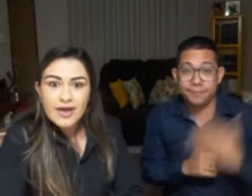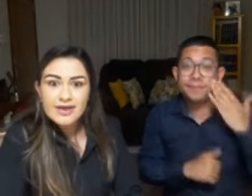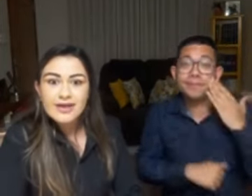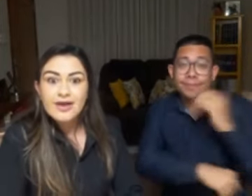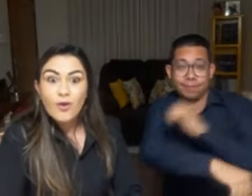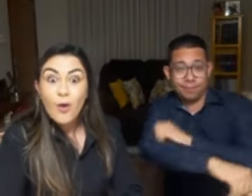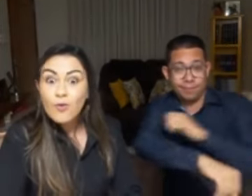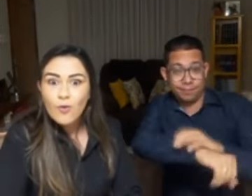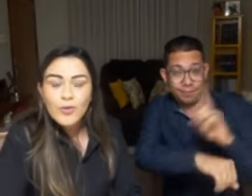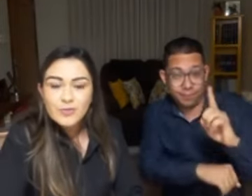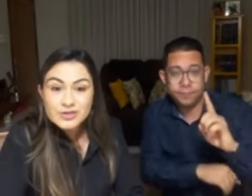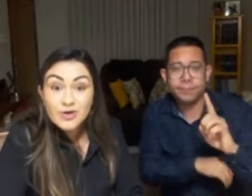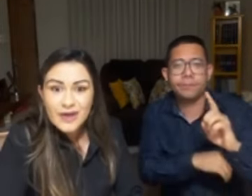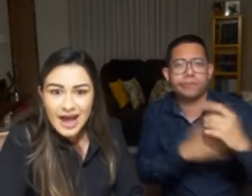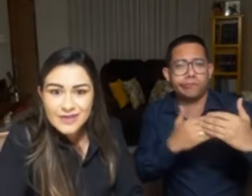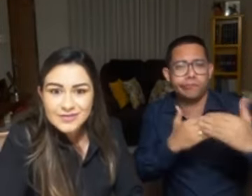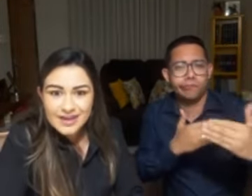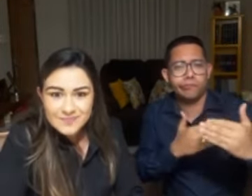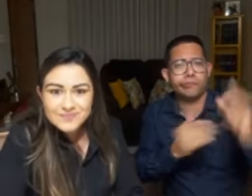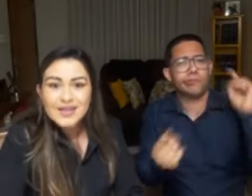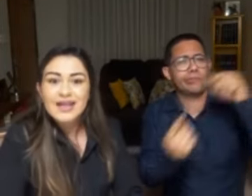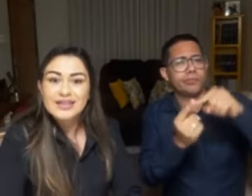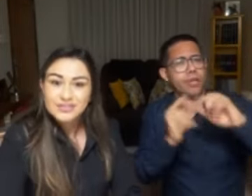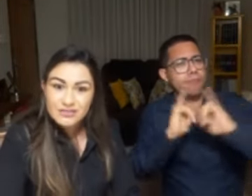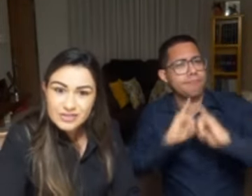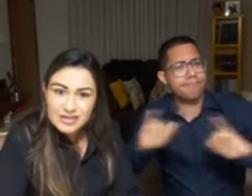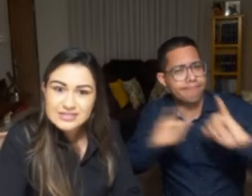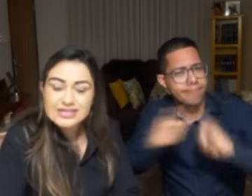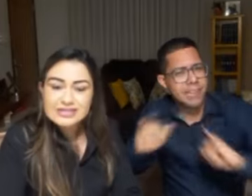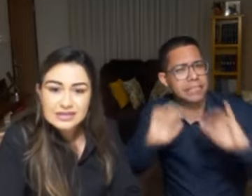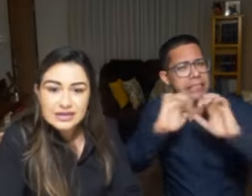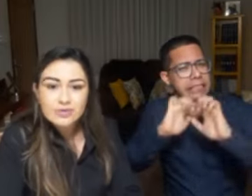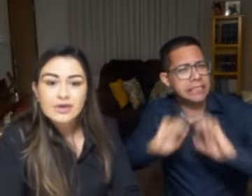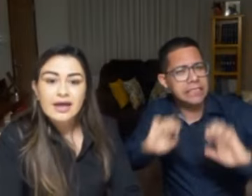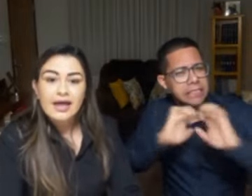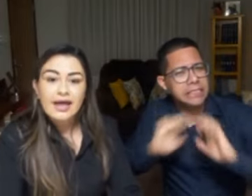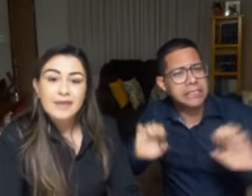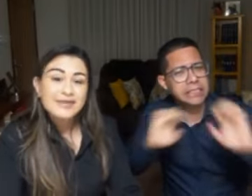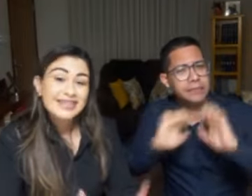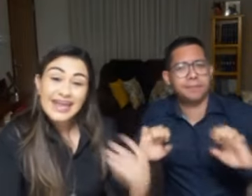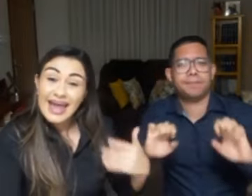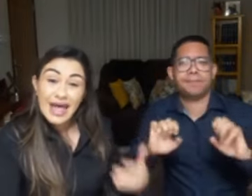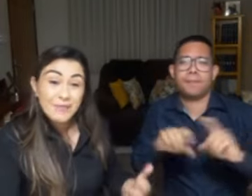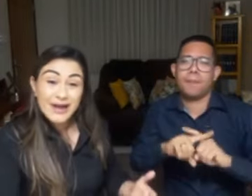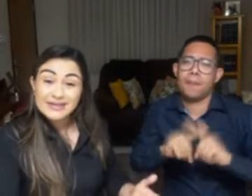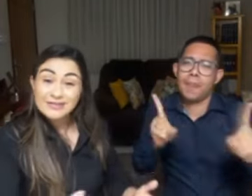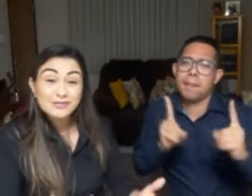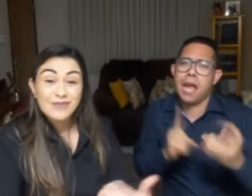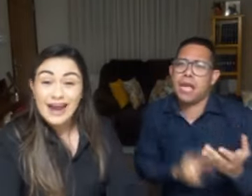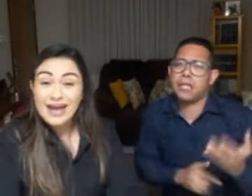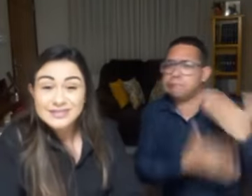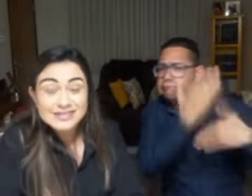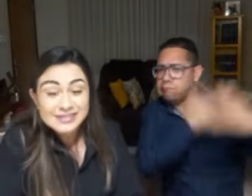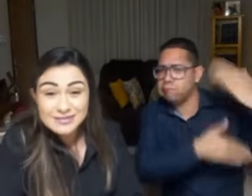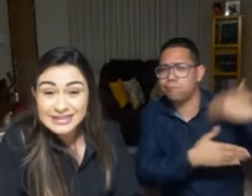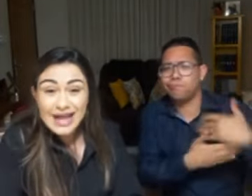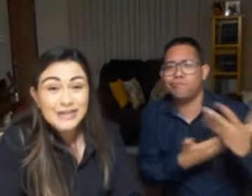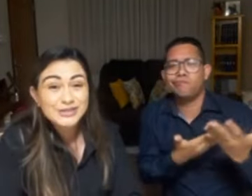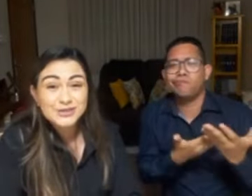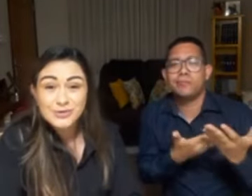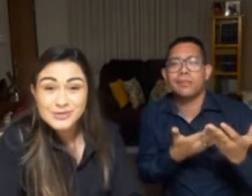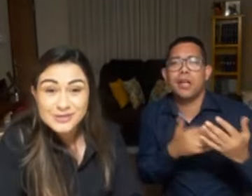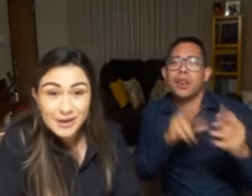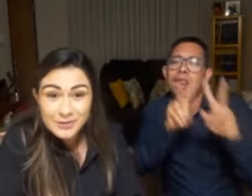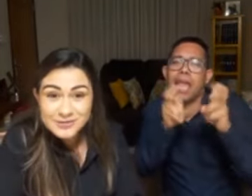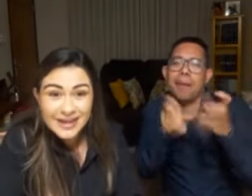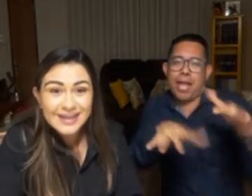começou aí com um cunho missionário, né? De evangelização, mas naquela época ainda não se falava de acessibilidade,